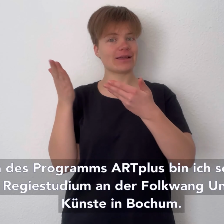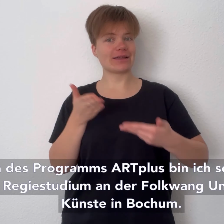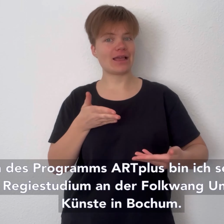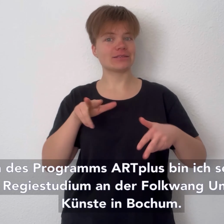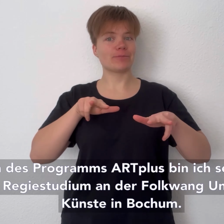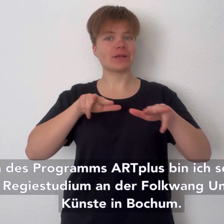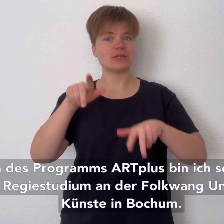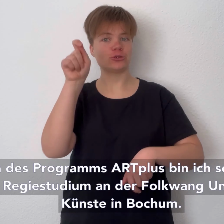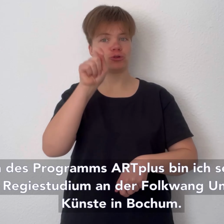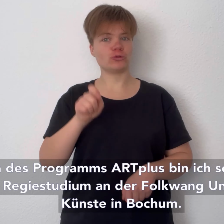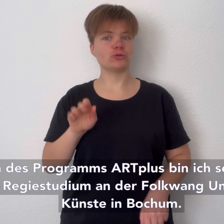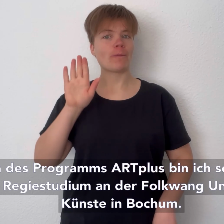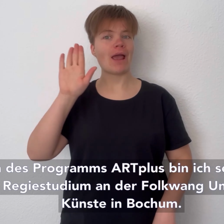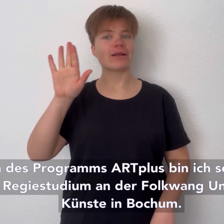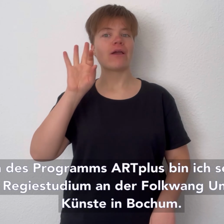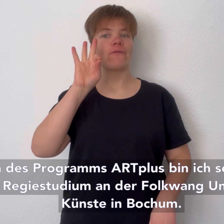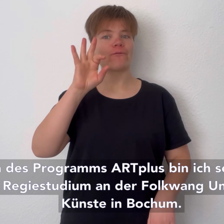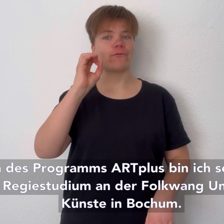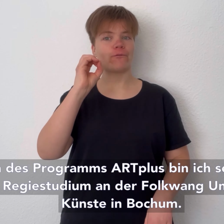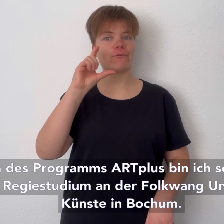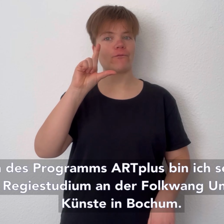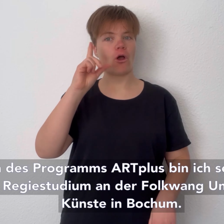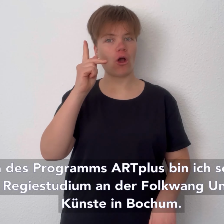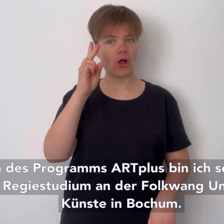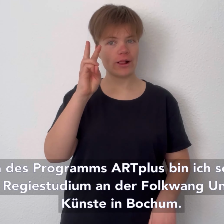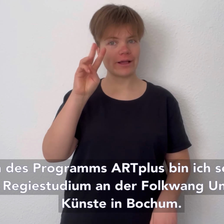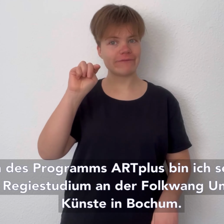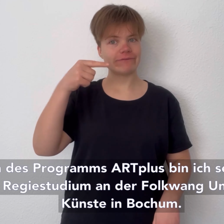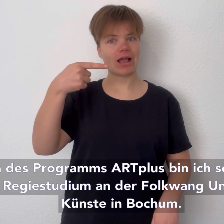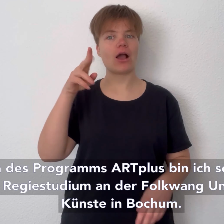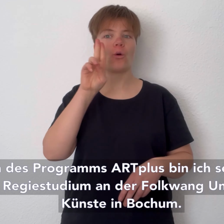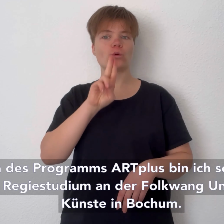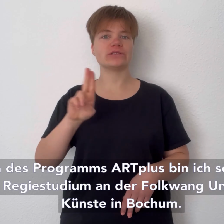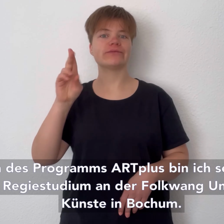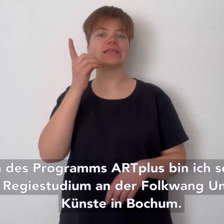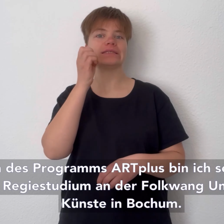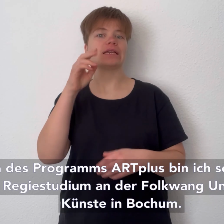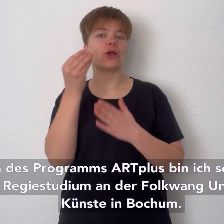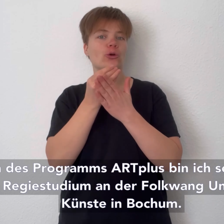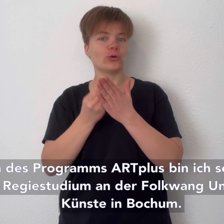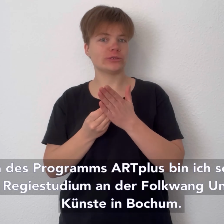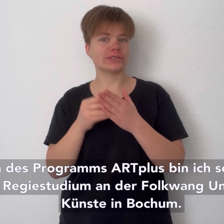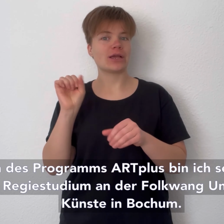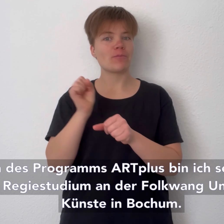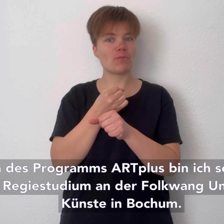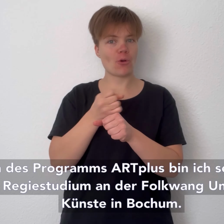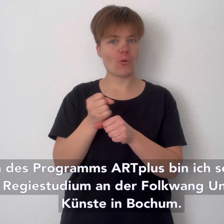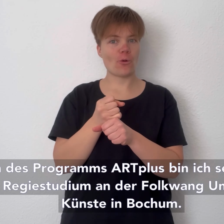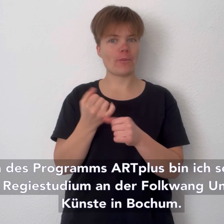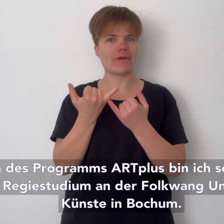ArtPlus bin ich seit einem Jahr Gästin im Regiestudium an der Volkwang Universität der Künste in Bochum.